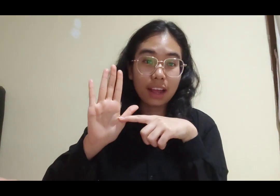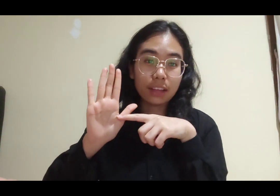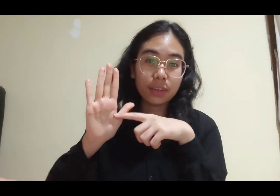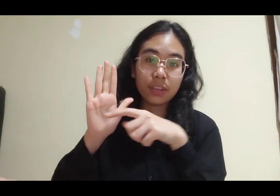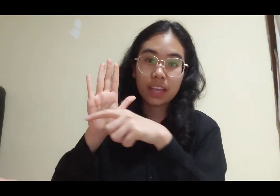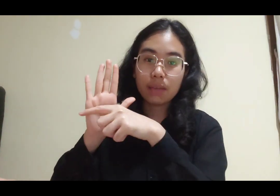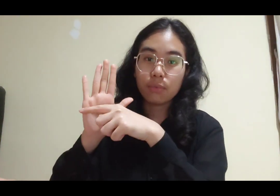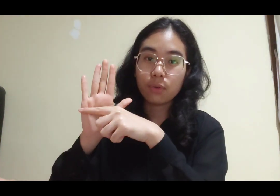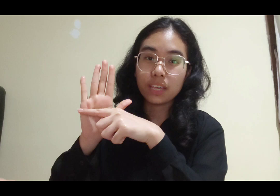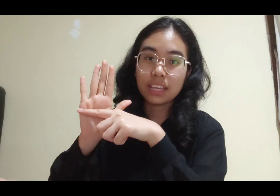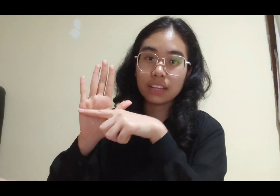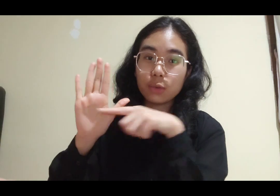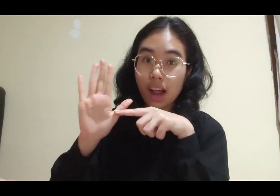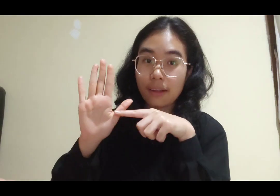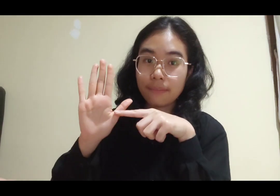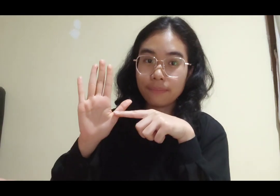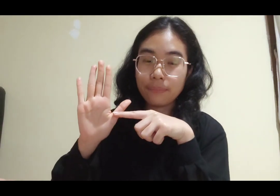gitu, kayak mau bikin kurang.